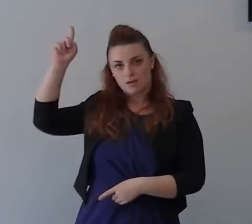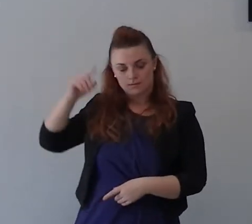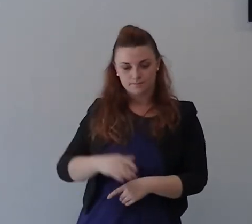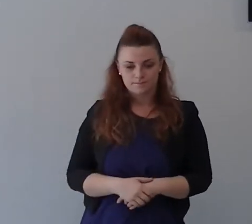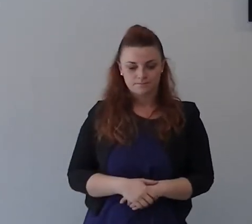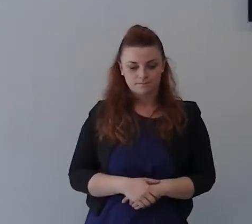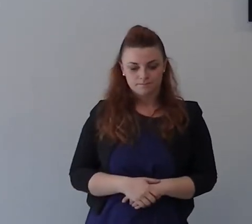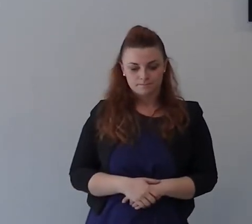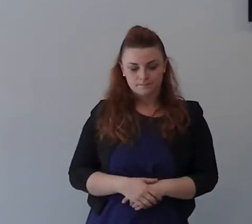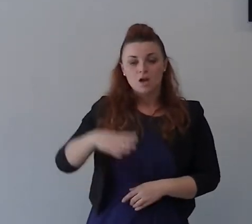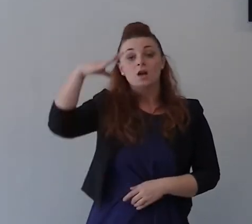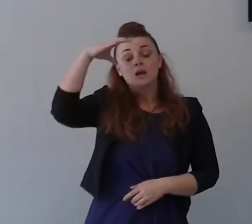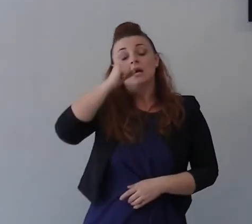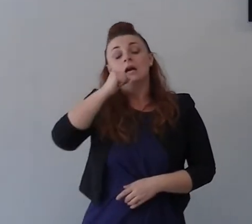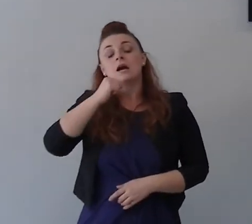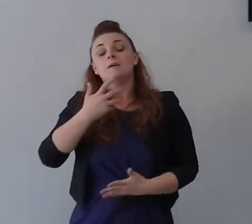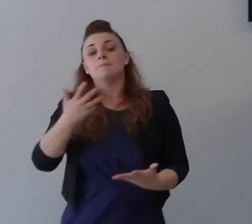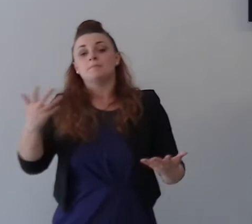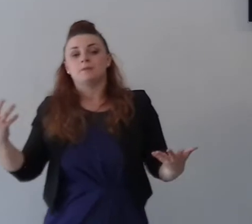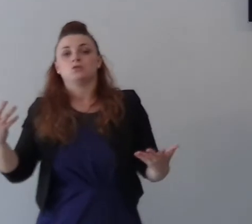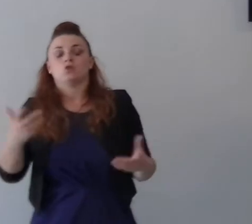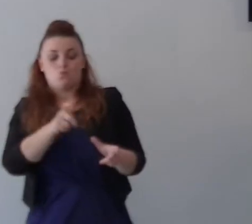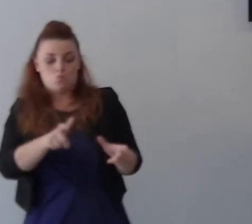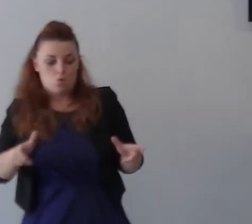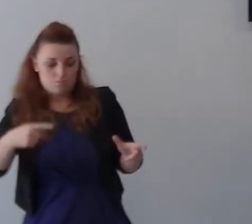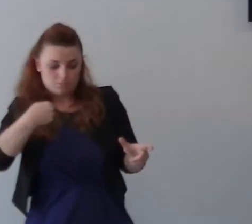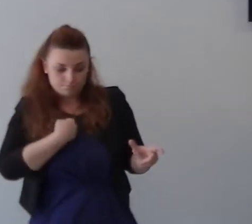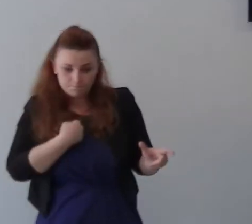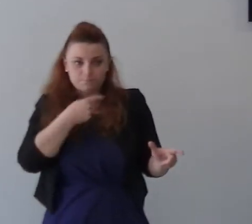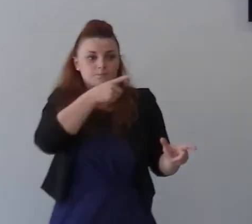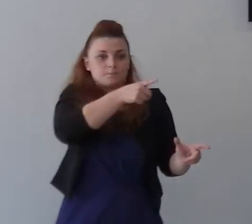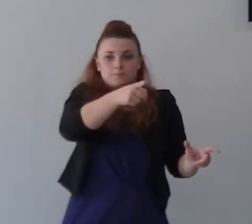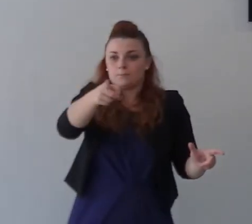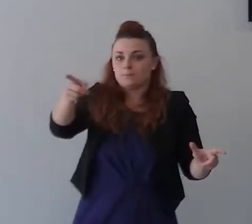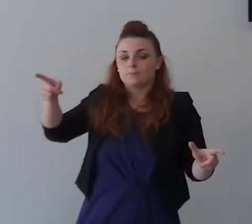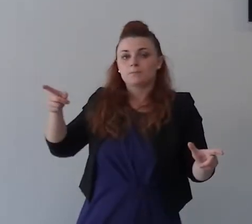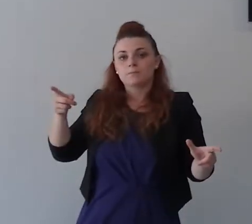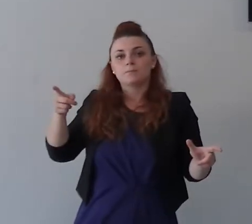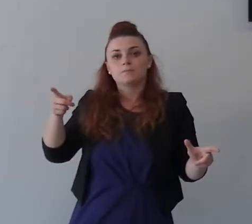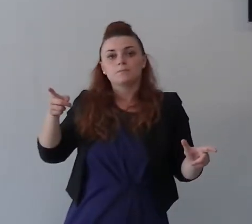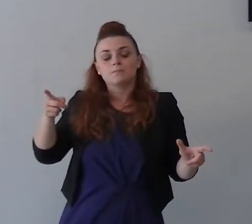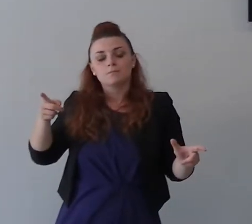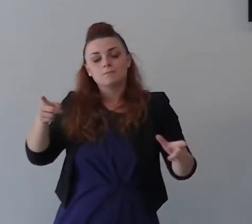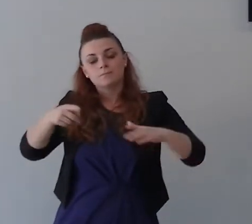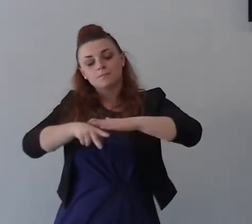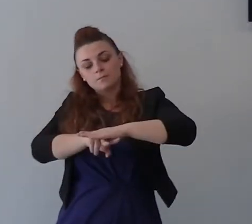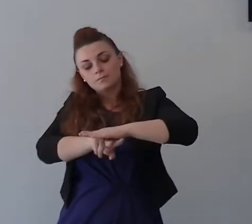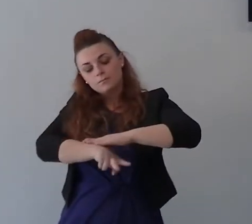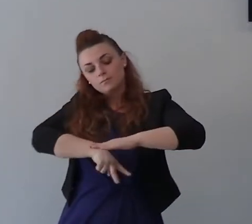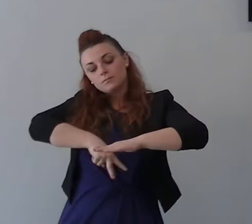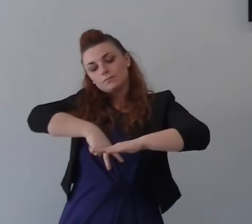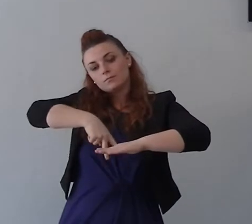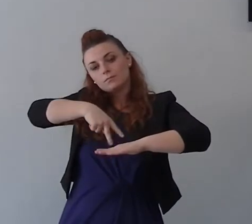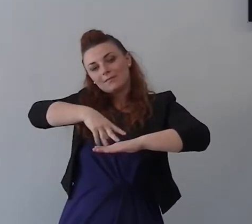Comprendo fino in fondo che un uomo come me e come te è riuscito a tornare da sottoterra, e che se lui è riuscito